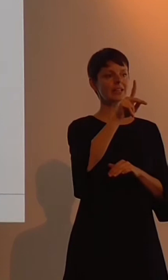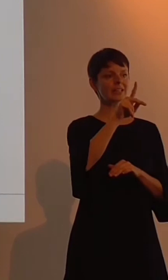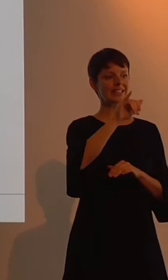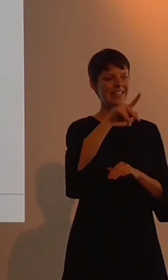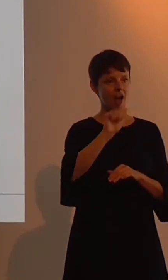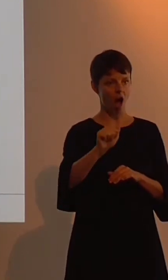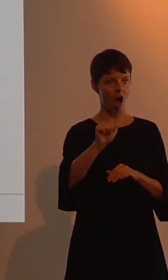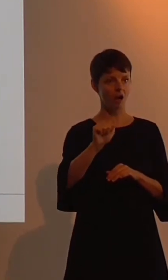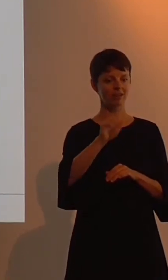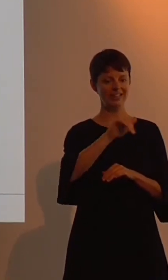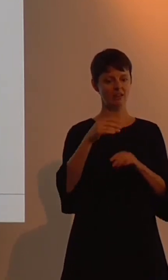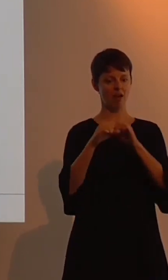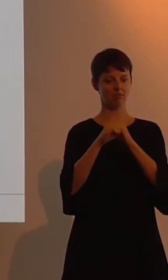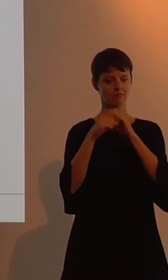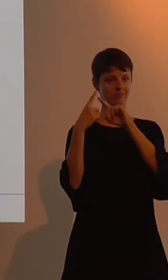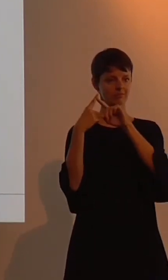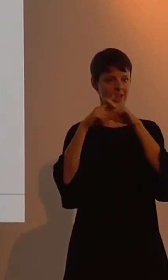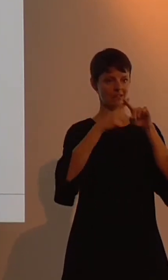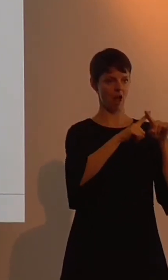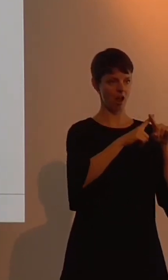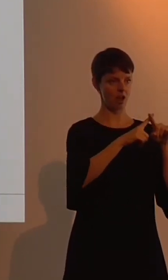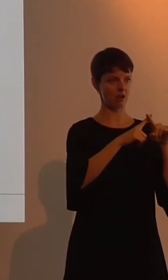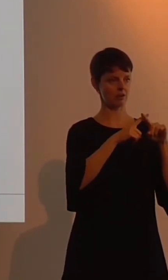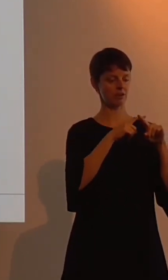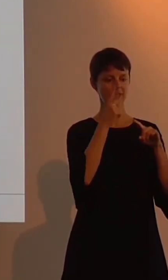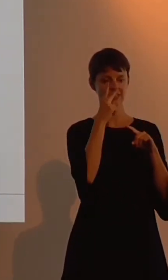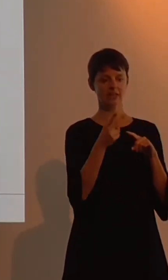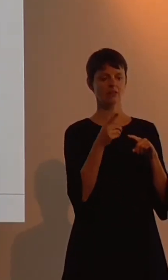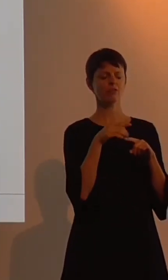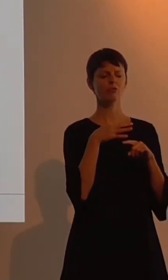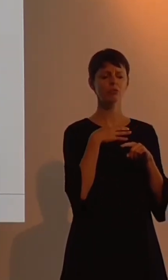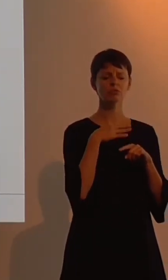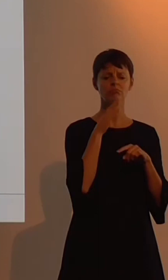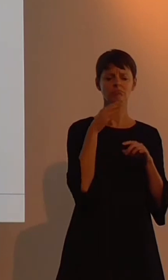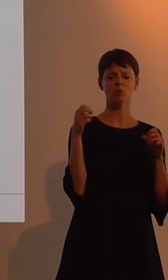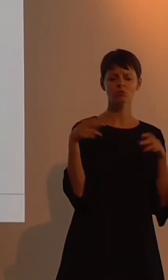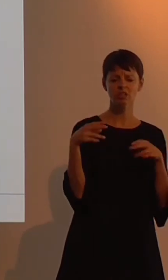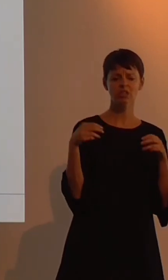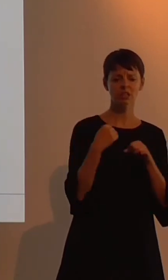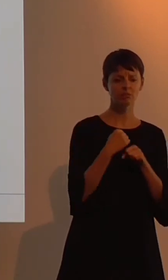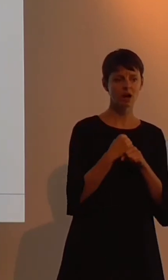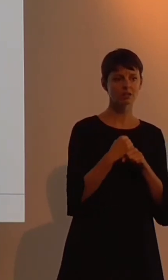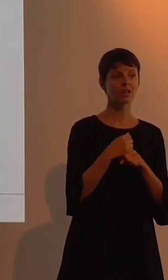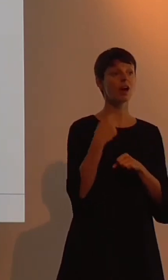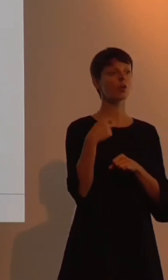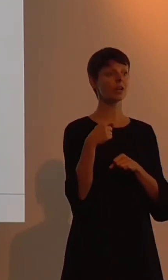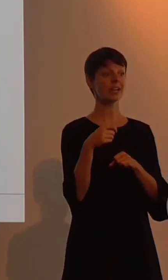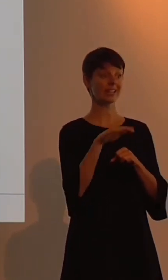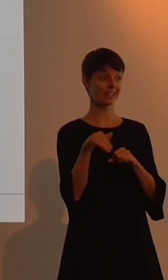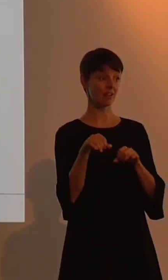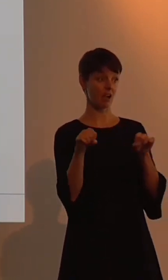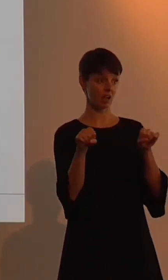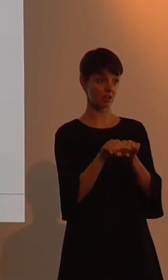gleich zurück, weil auf den Zuschauerinhalten Serien, Fernsehen, Titelspiele und Spielfilme. In